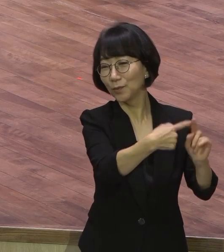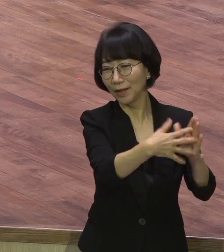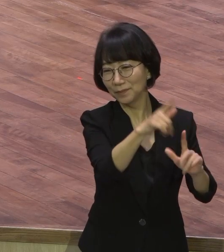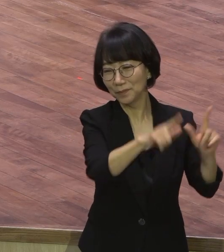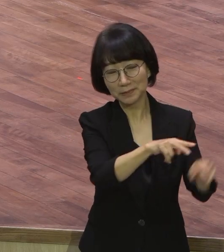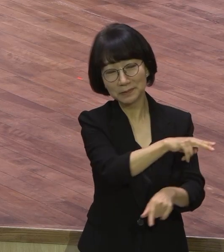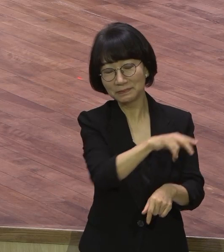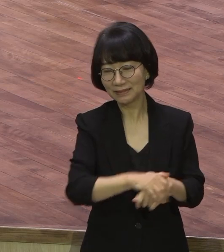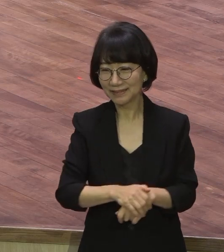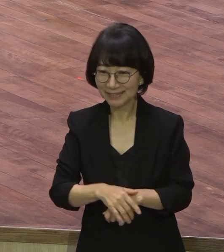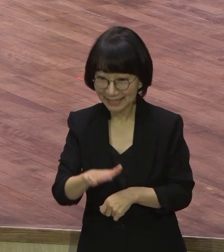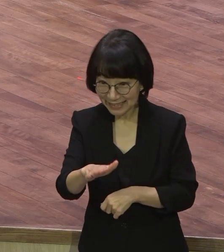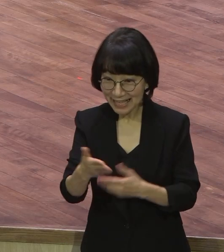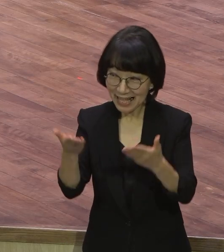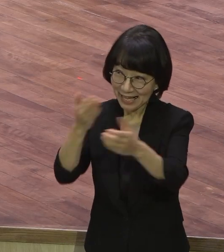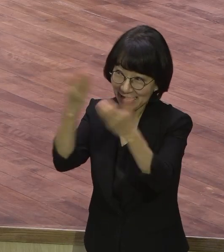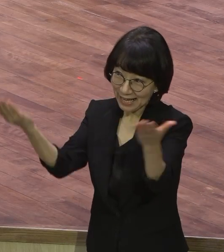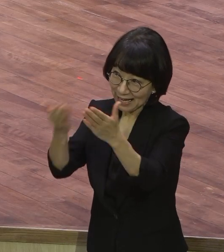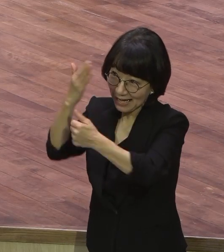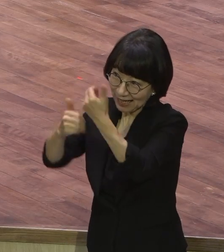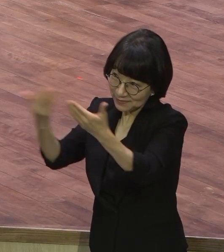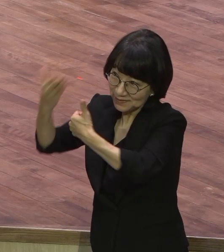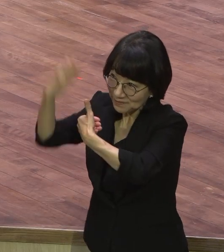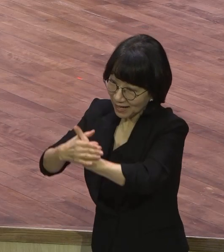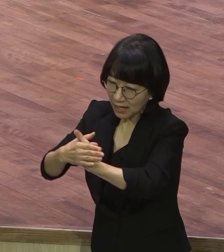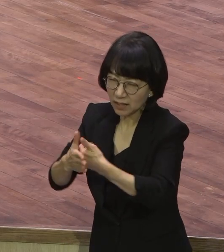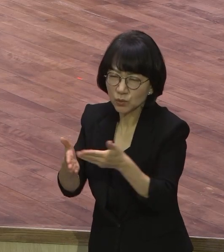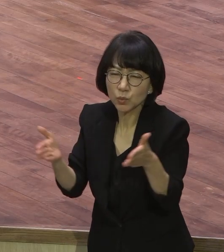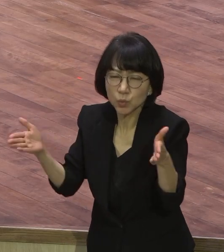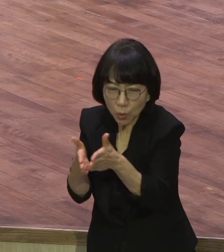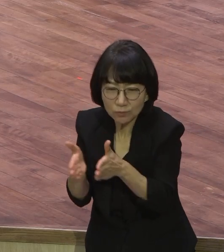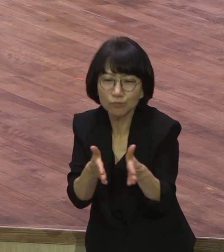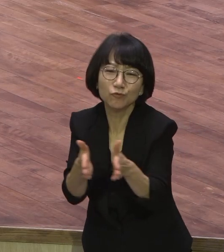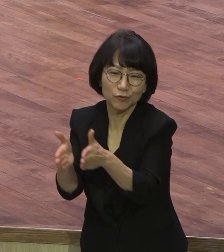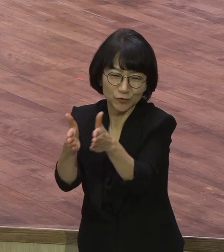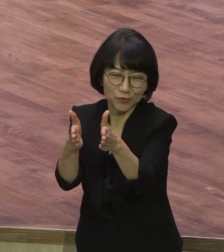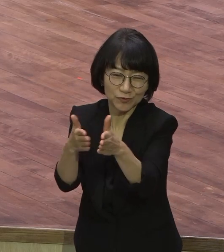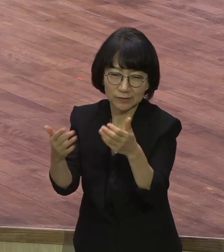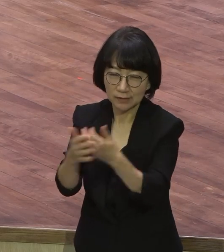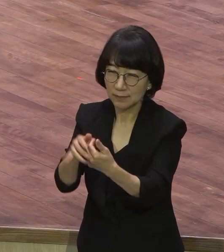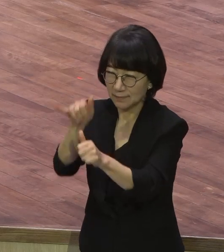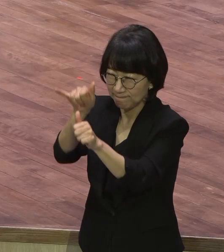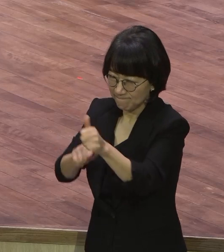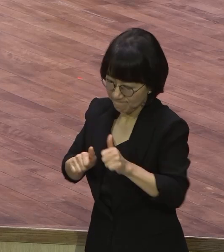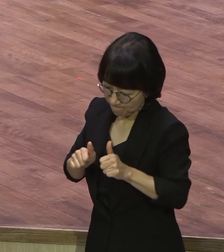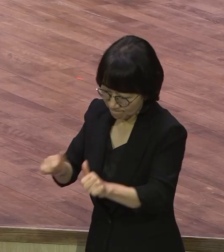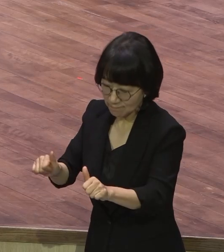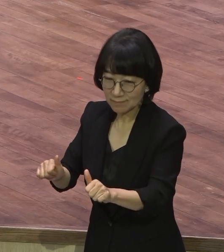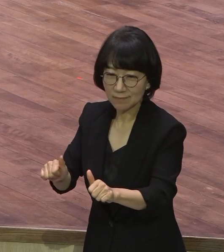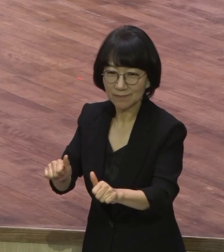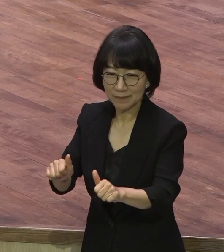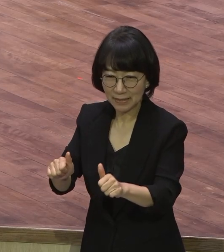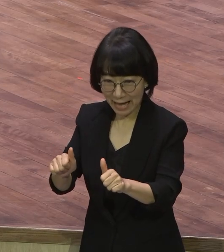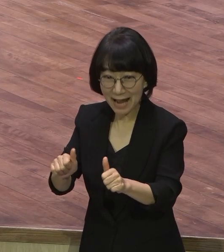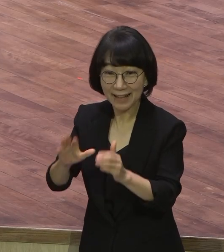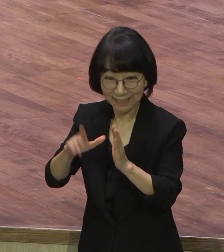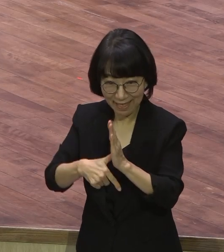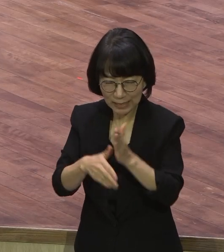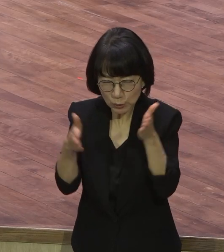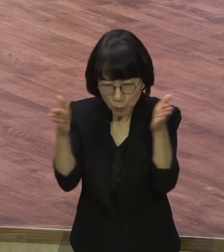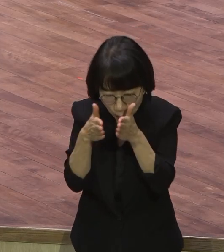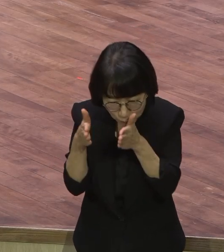직분이요. 조국문이에요. 직분 제대로 충성하려고 그래요. 직분 하나님 앞에 직분 따라서